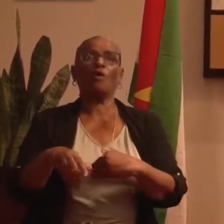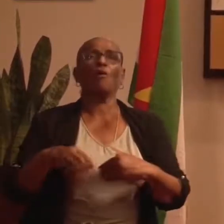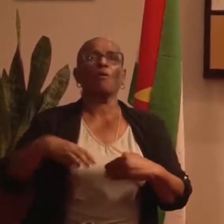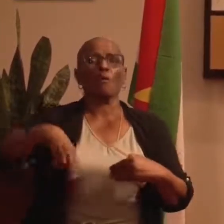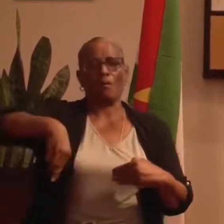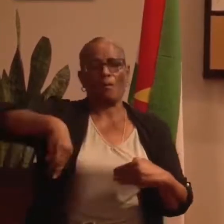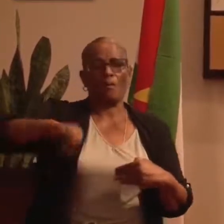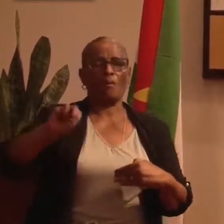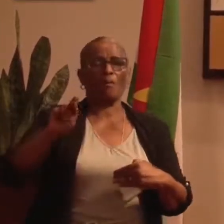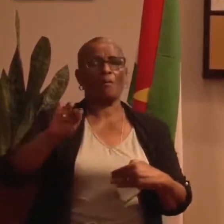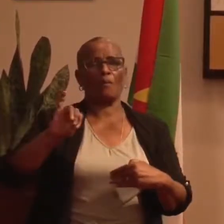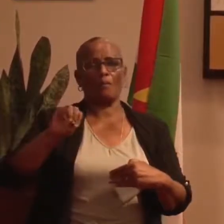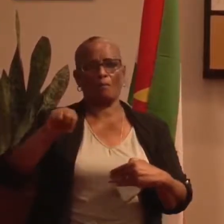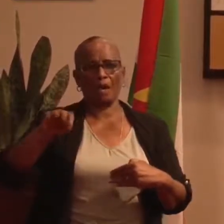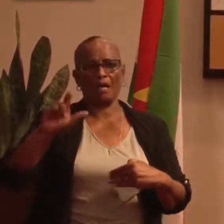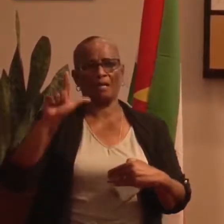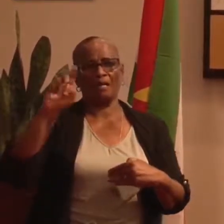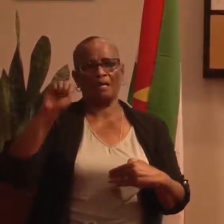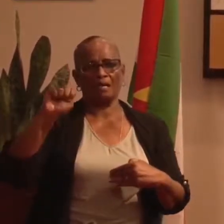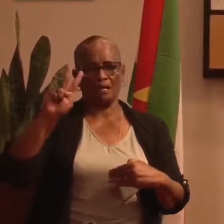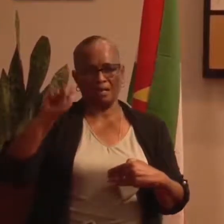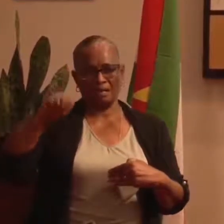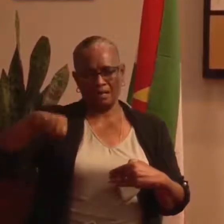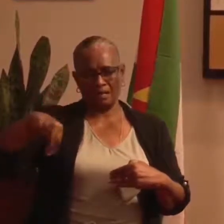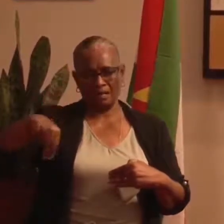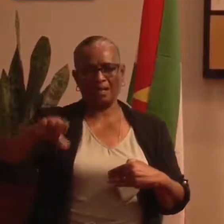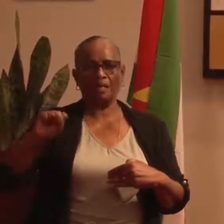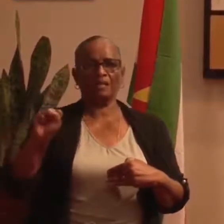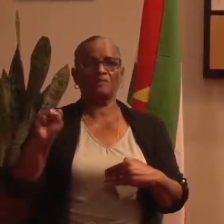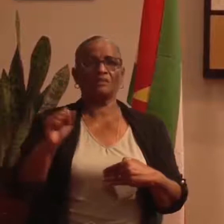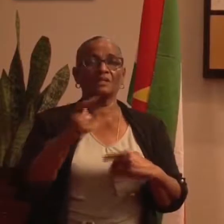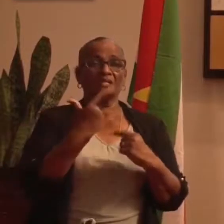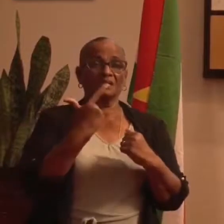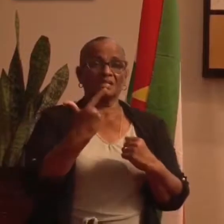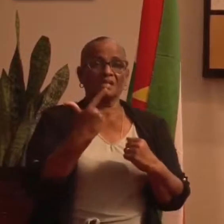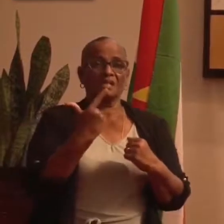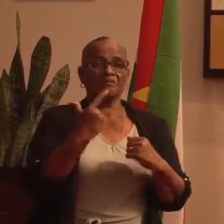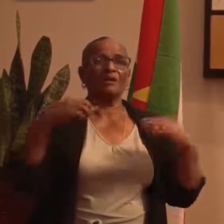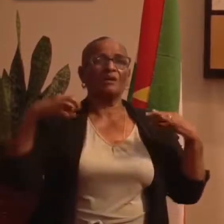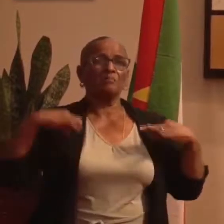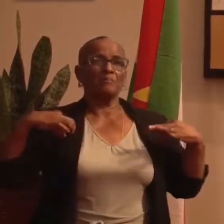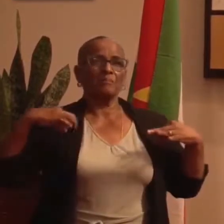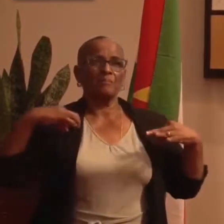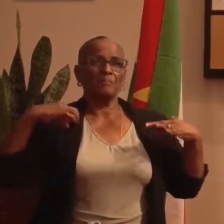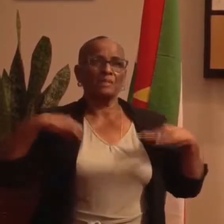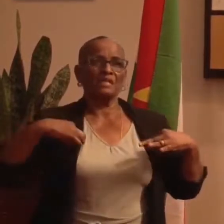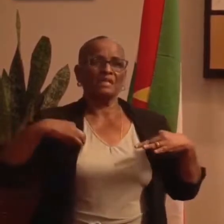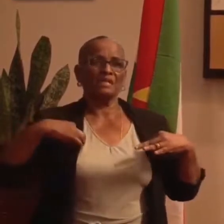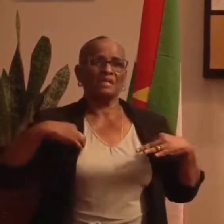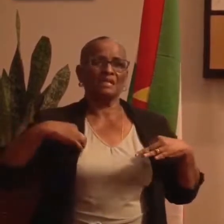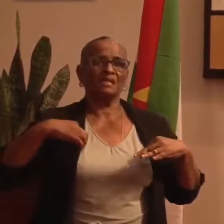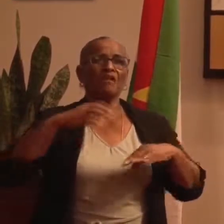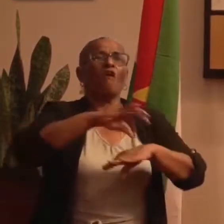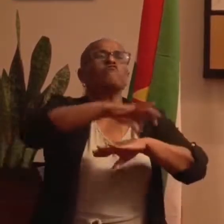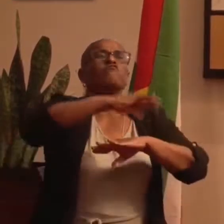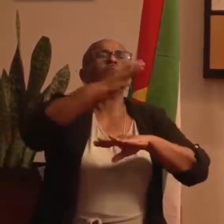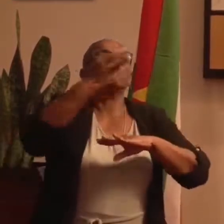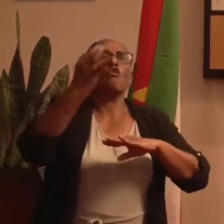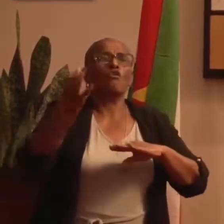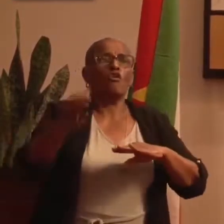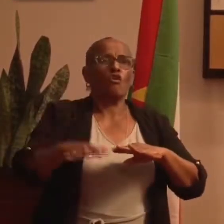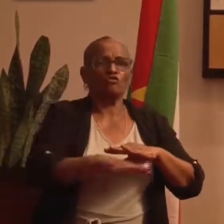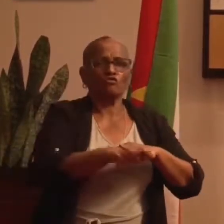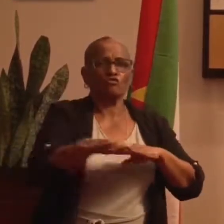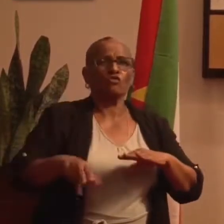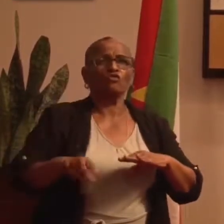Levens. Nummer 7 op de lijst zien we ministerie van Volksgezondheid. En dat is ook van de